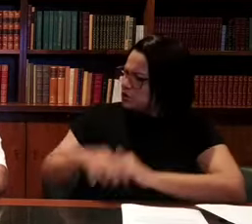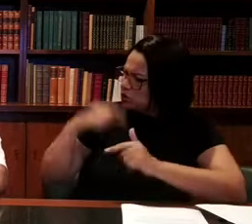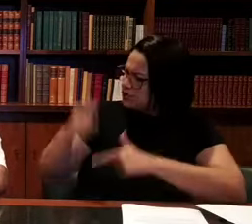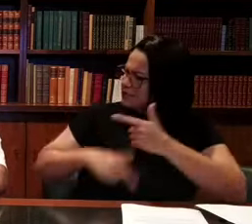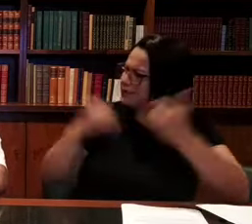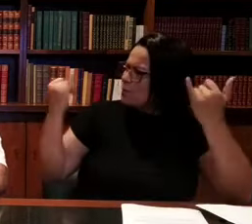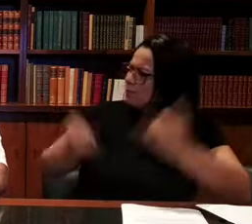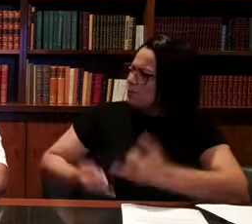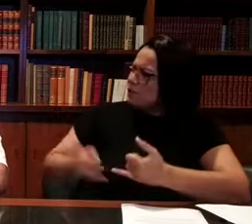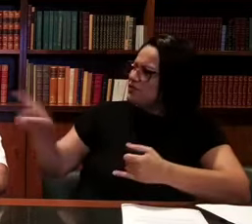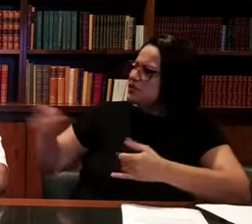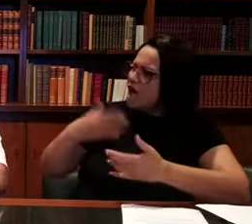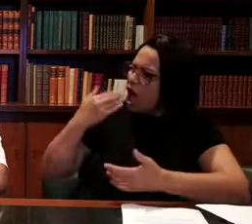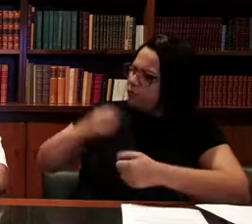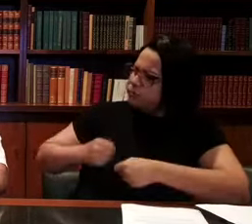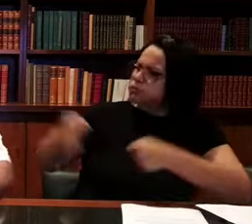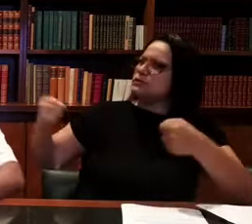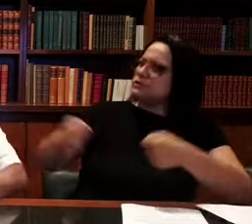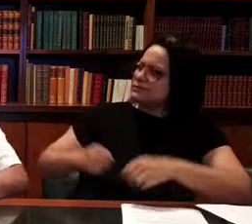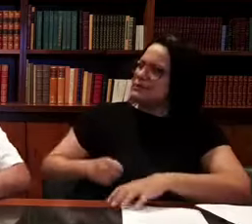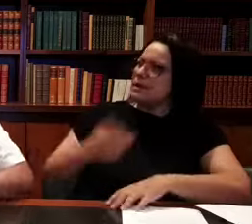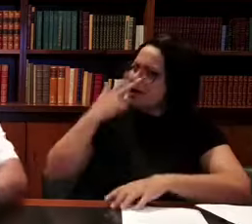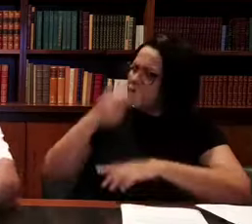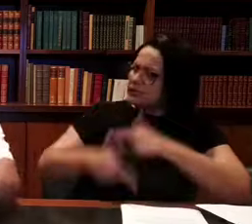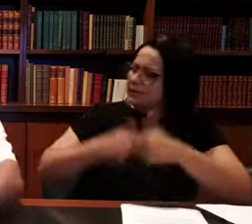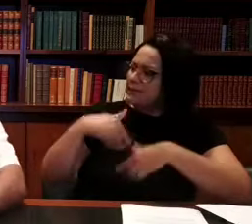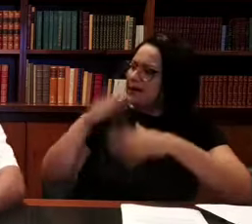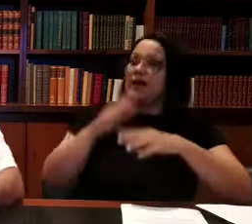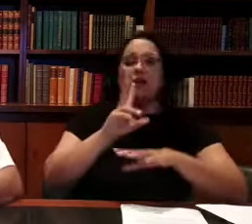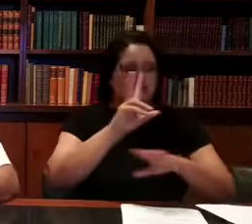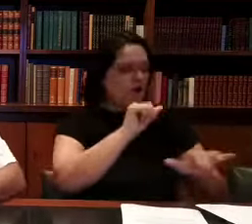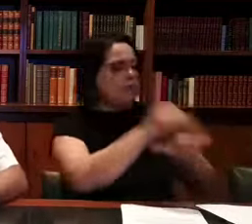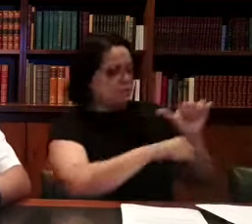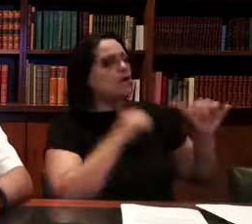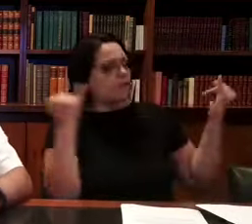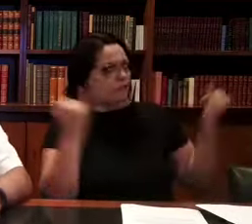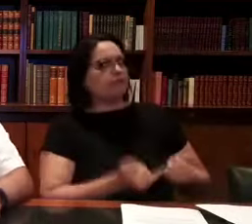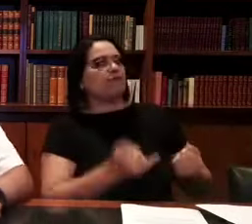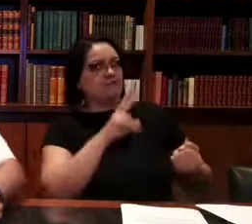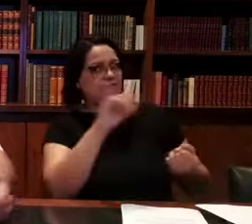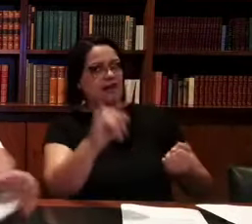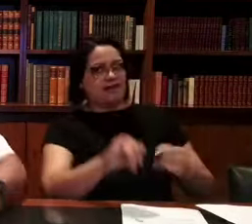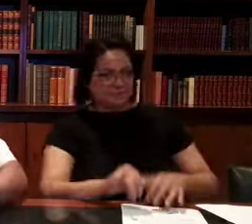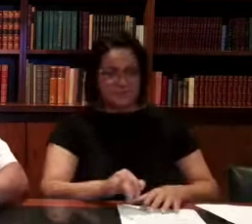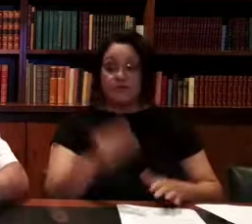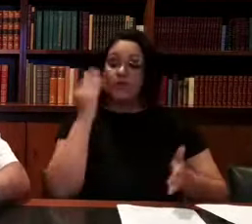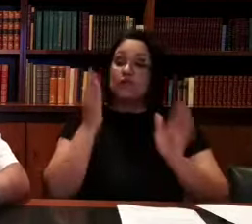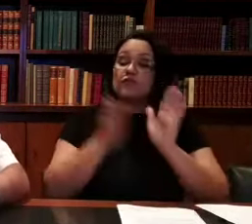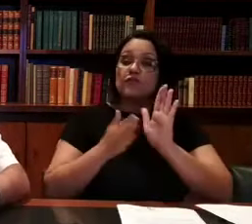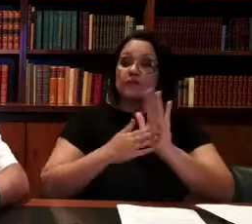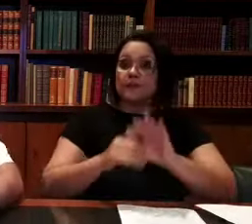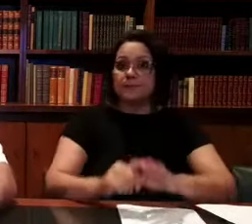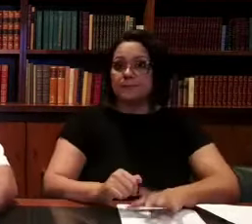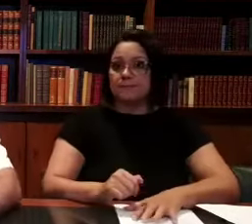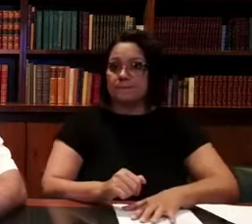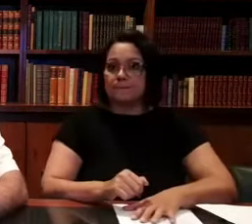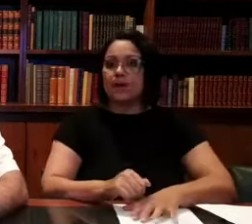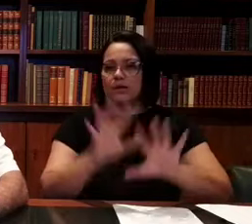sendo tava jogando isso vai mudar eu vou cobrar